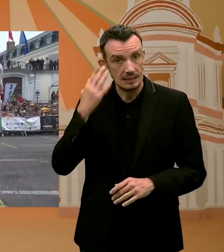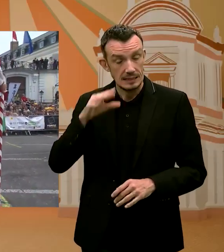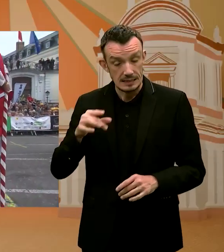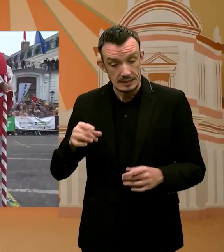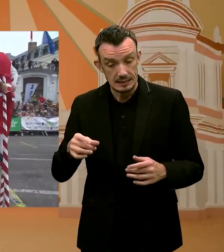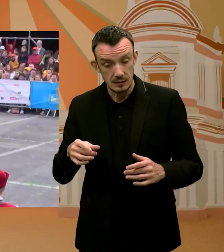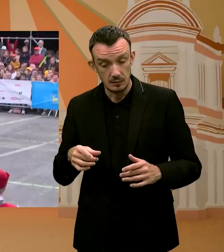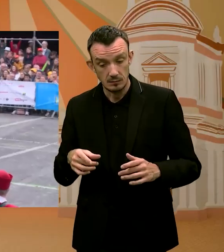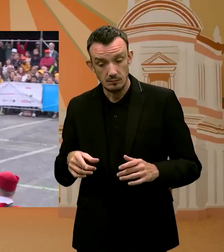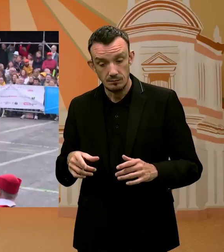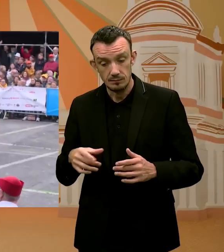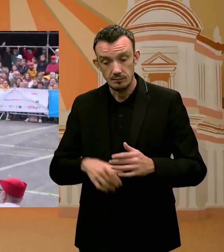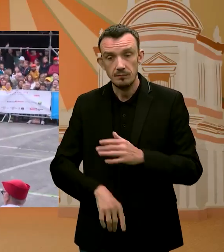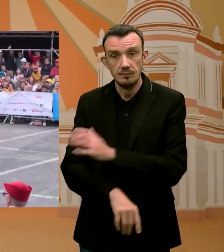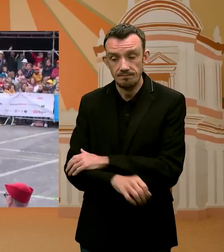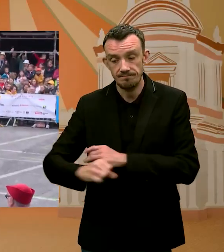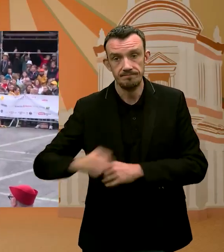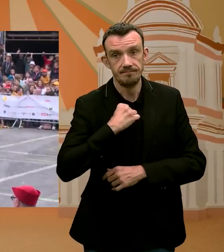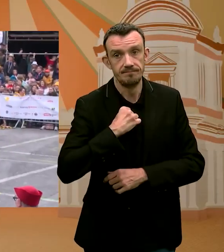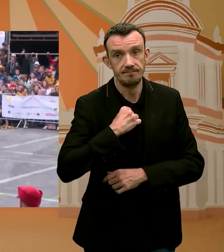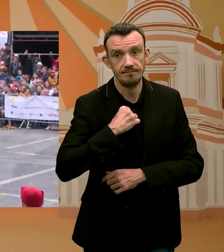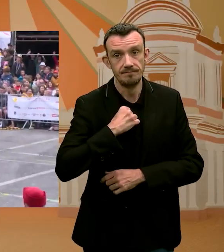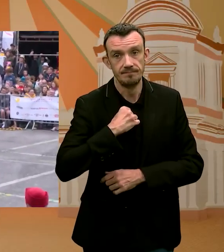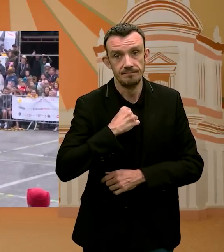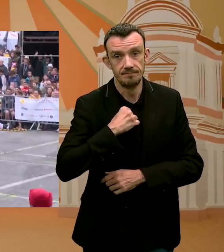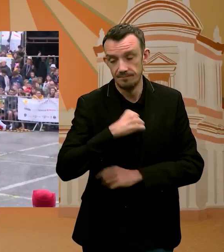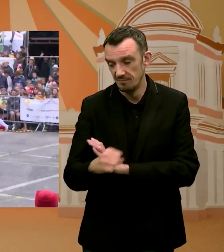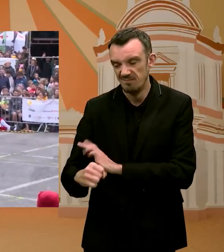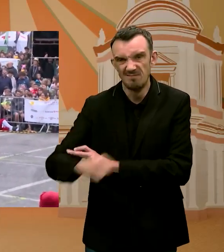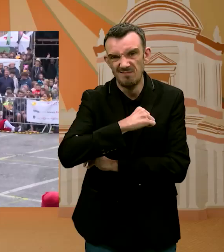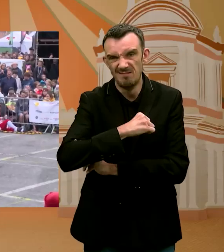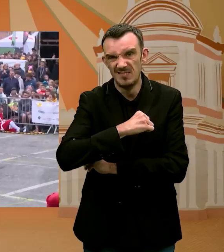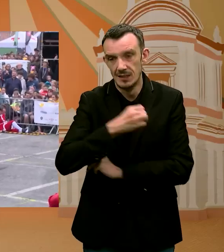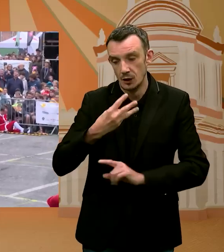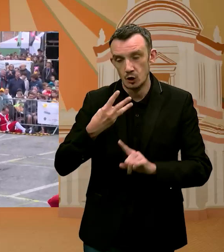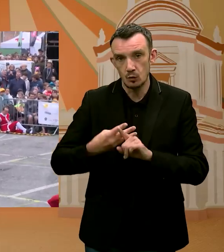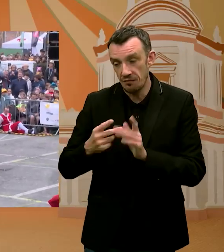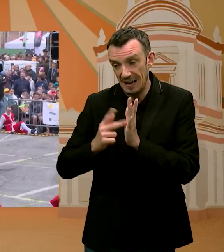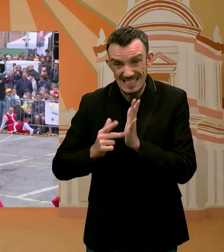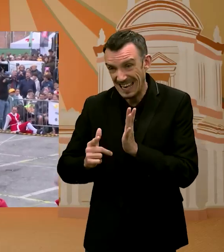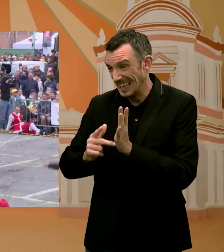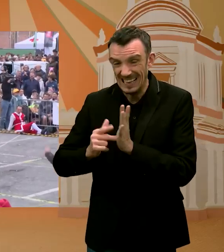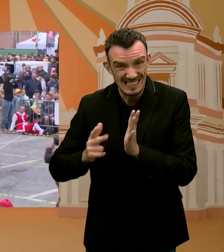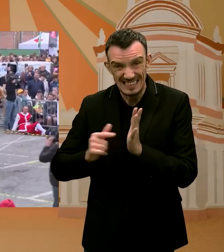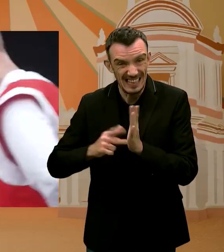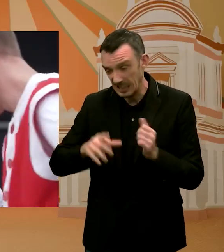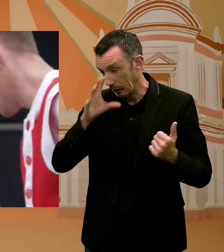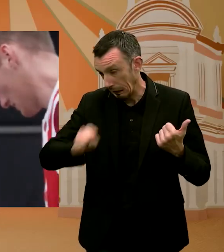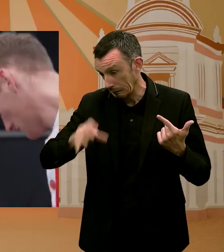le coude, c'est celle que j'ai tentée hier 3 fois contre Manon et qui n'a absolument pas fonctionné. On m'a dit essaye-la une